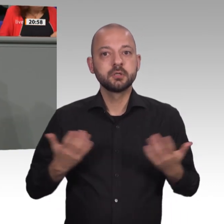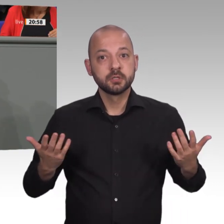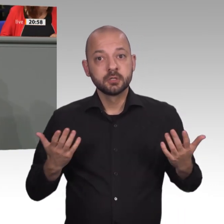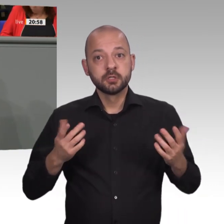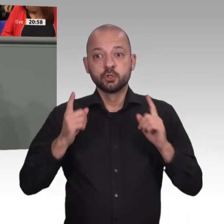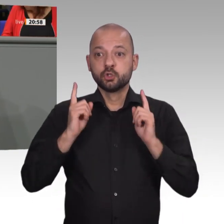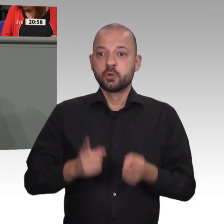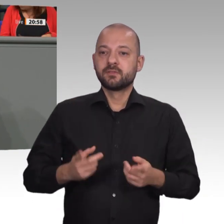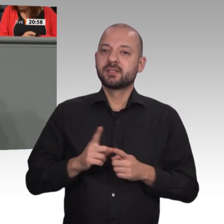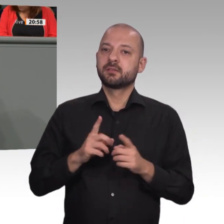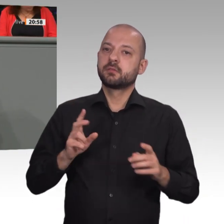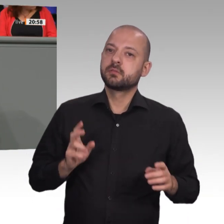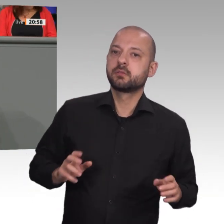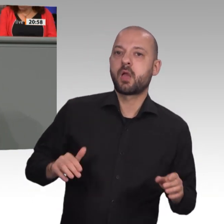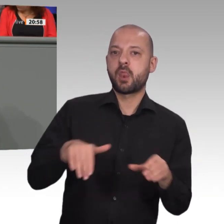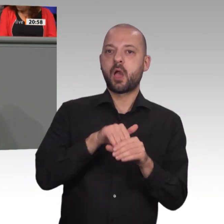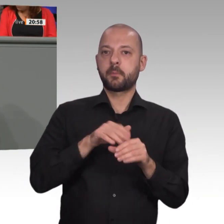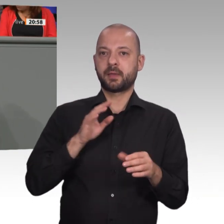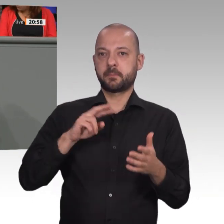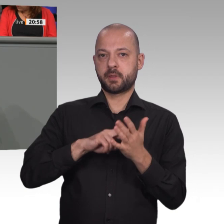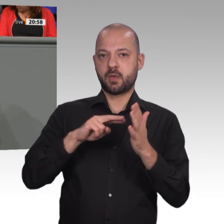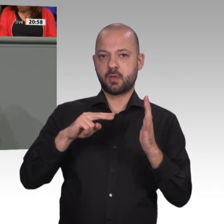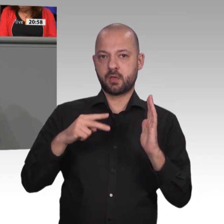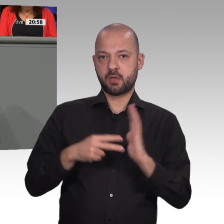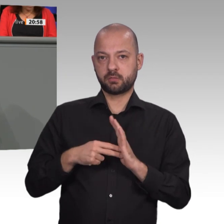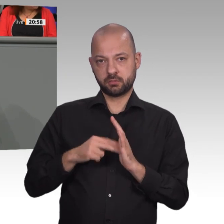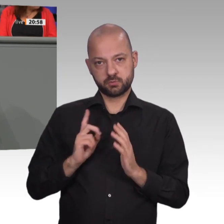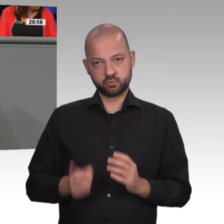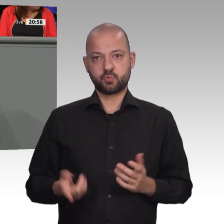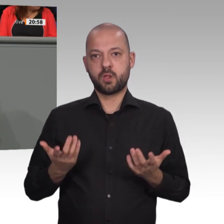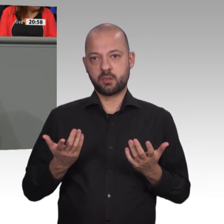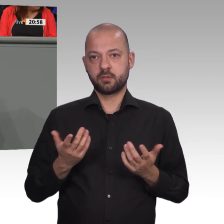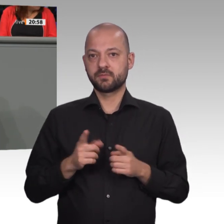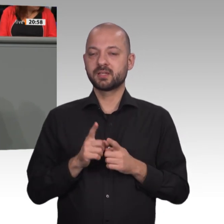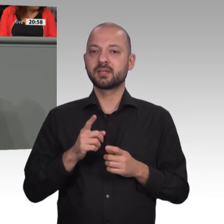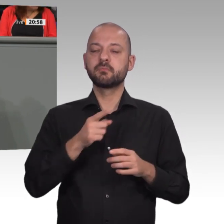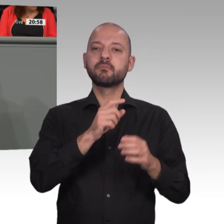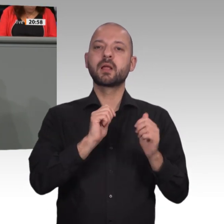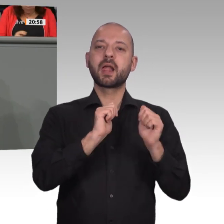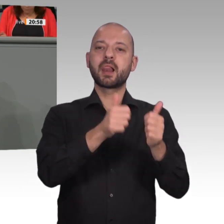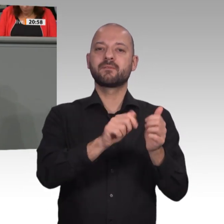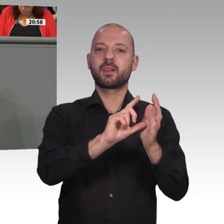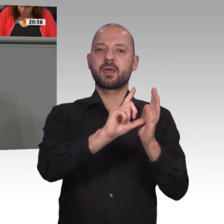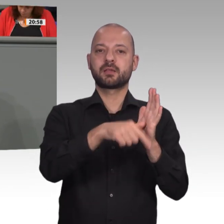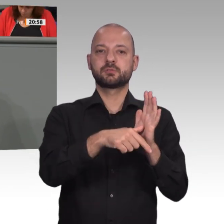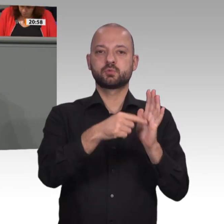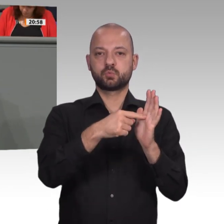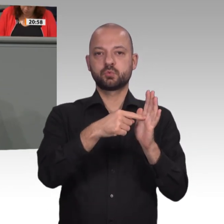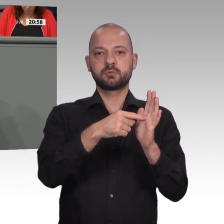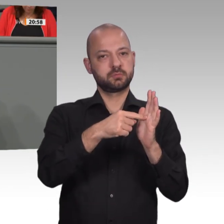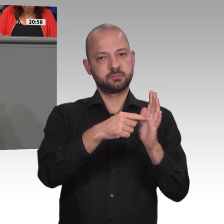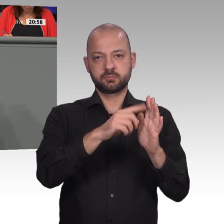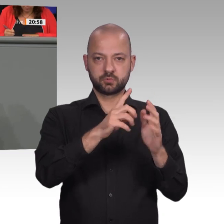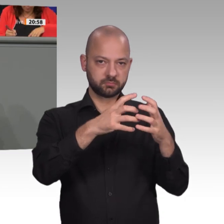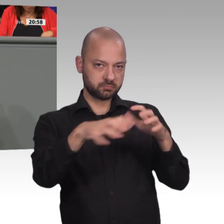Das heißt, zukünftig wird unterschieden in die Hilfe zum Lebensunterhalt und in die Fachleistung zum Bewältigen